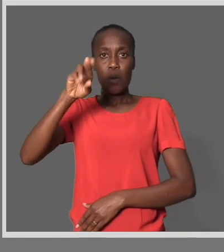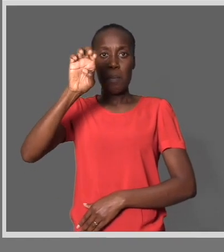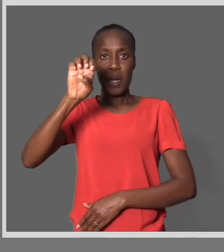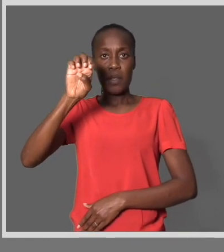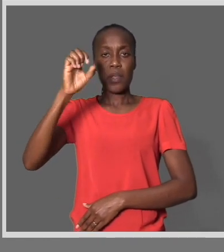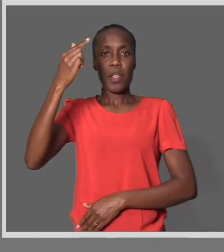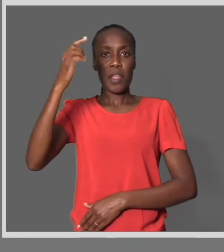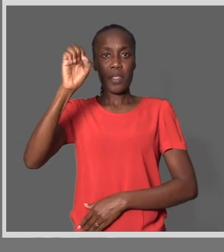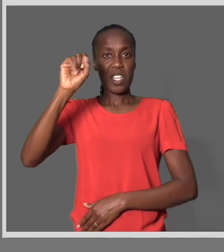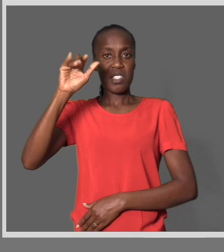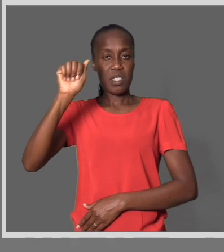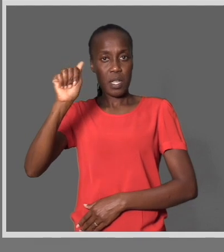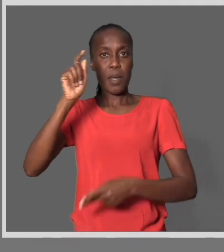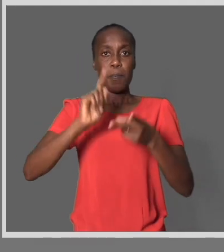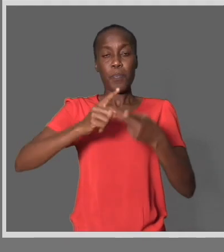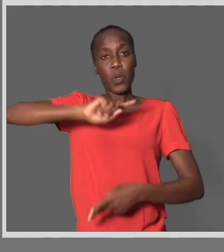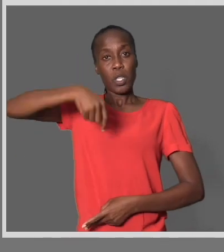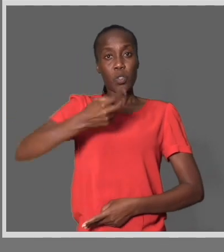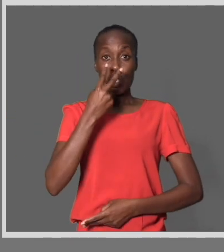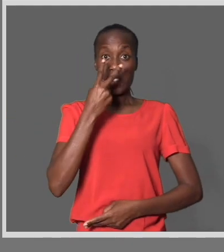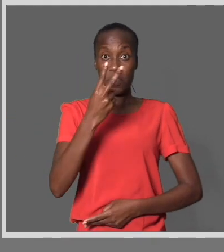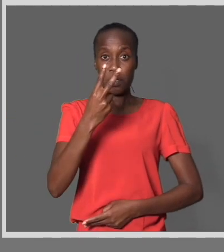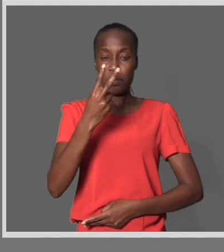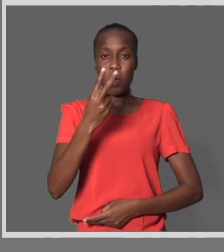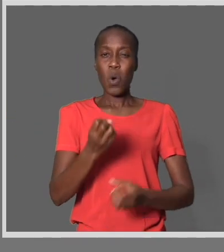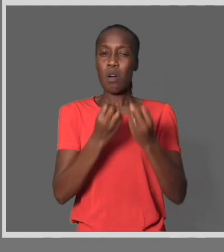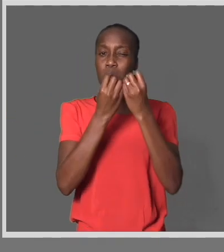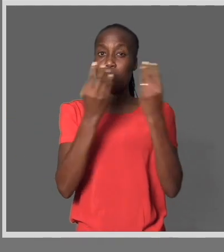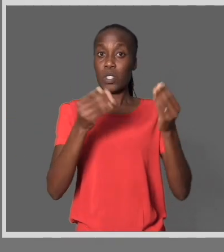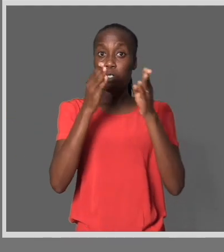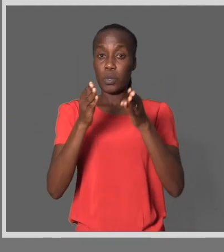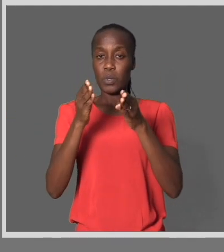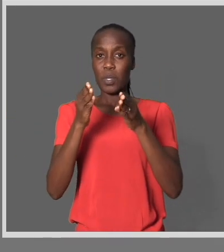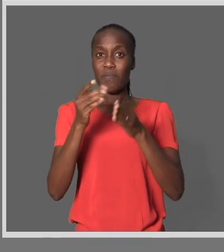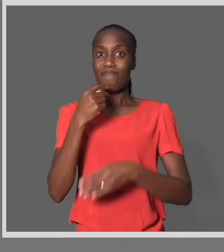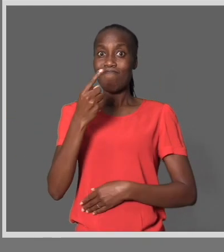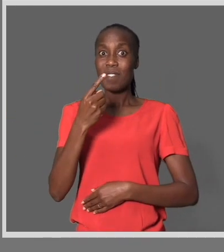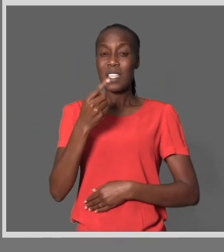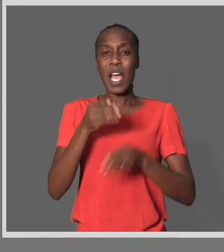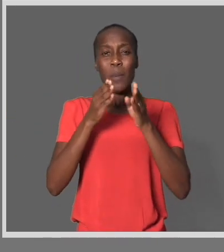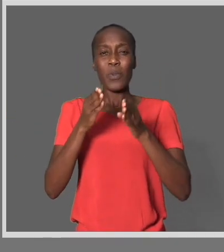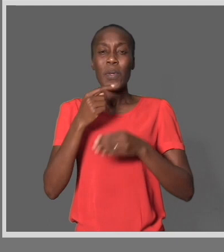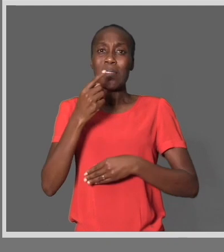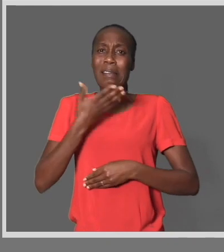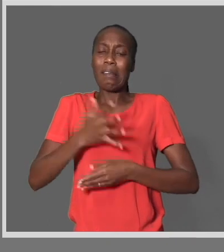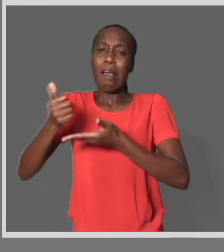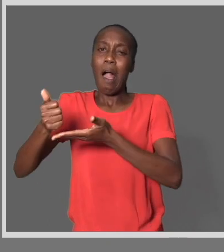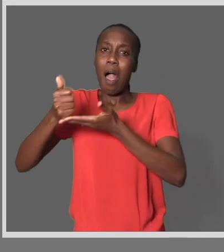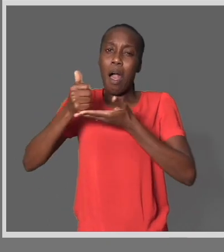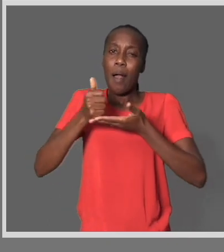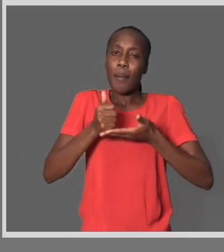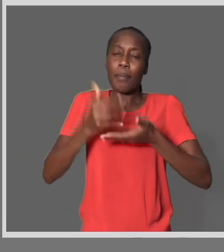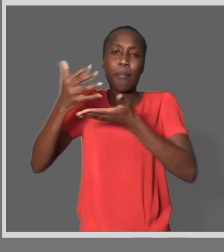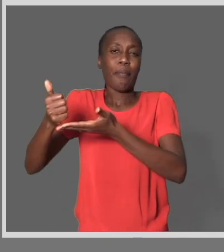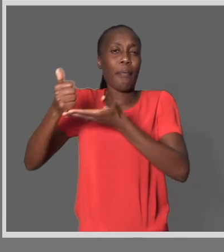ortoprotesia. Bom, o que temos observado, sim, é que muitas pessoas, quando ouvem esse grito de socorro de muitas pessoas